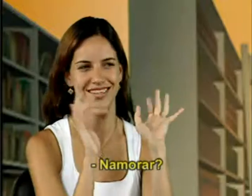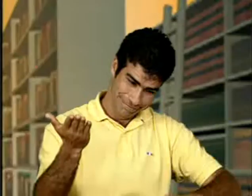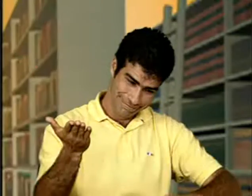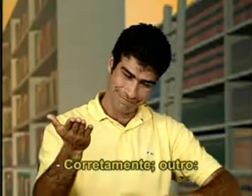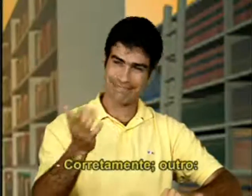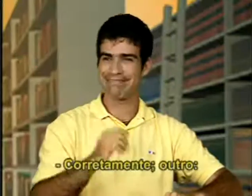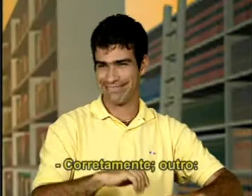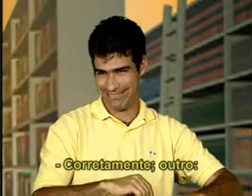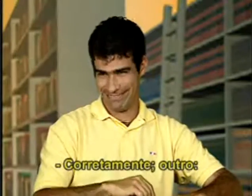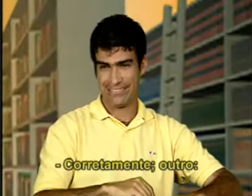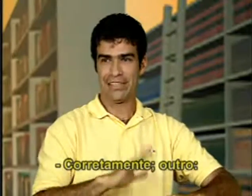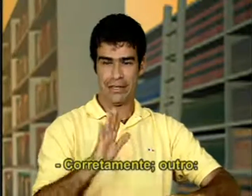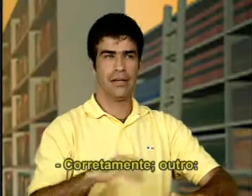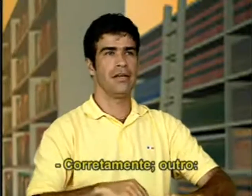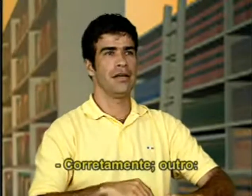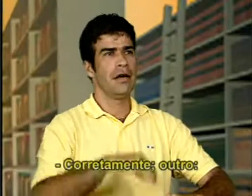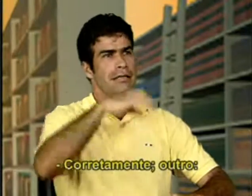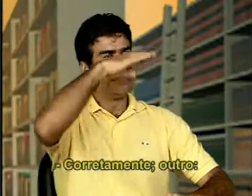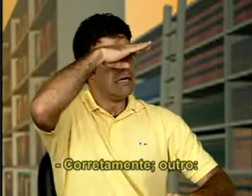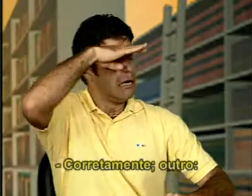Namorar? Corretamente. Outro.